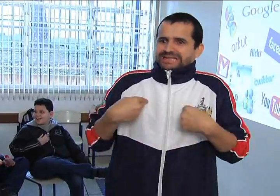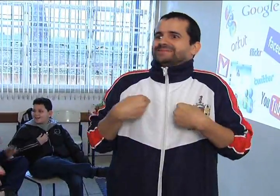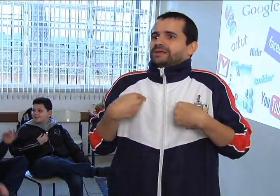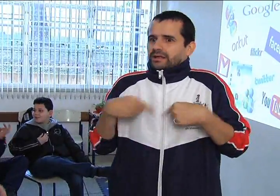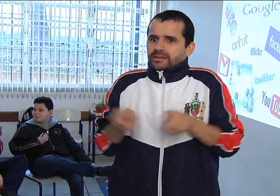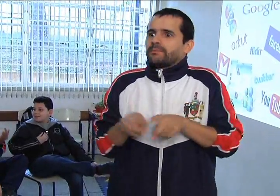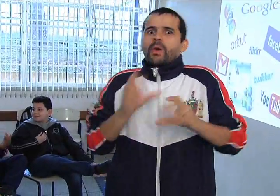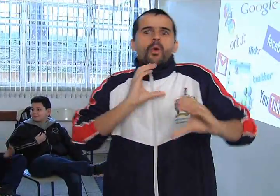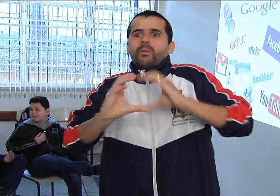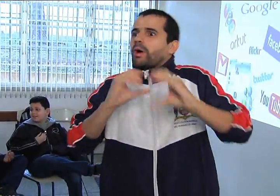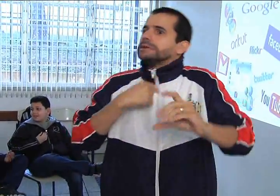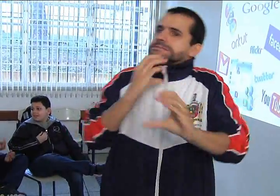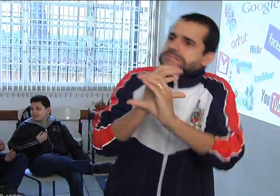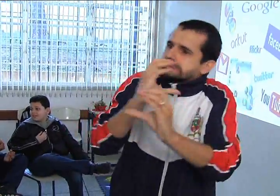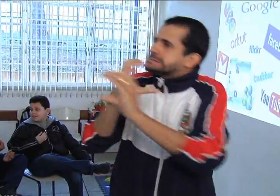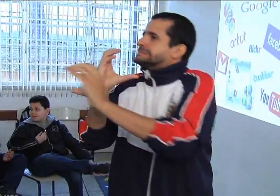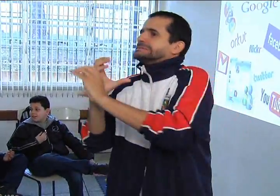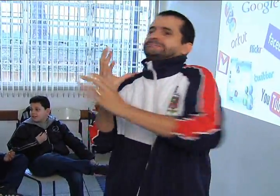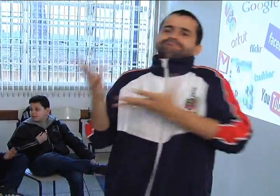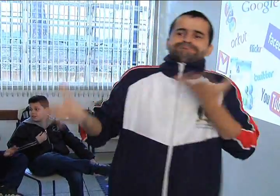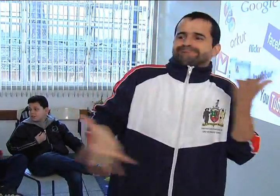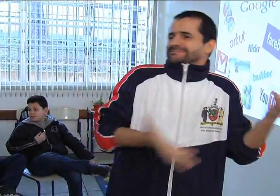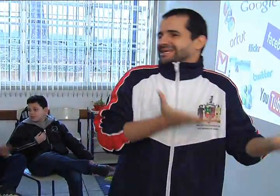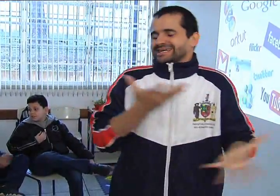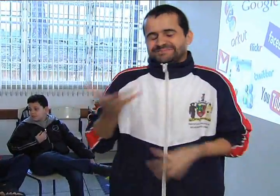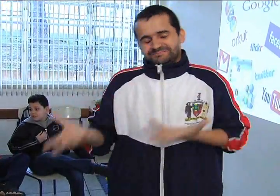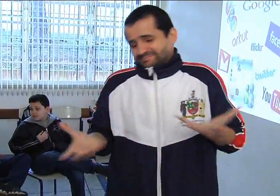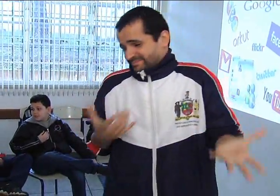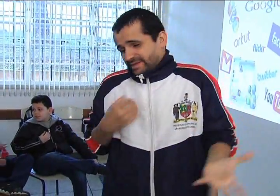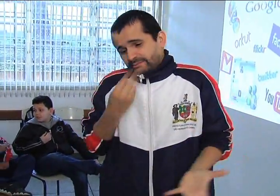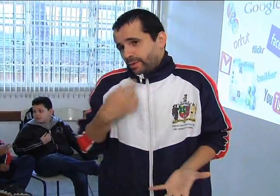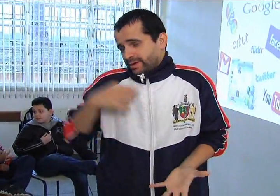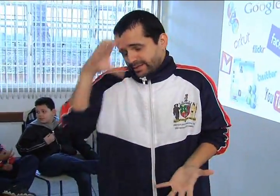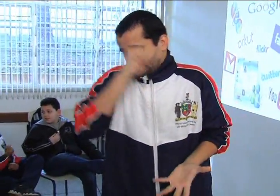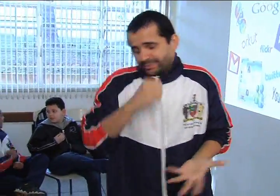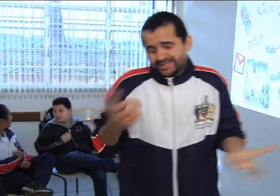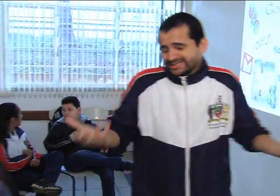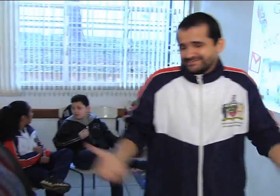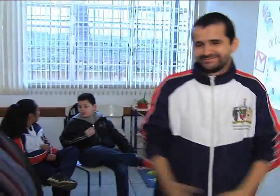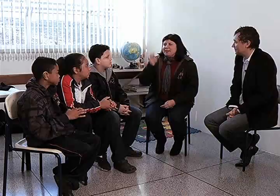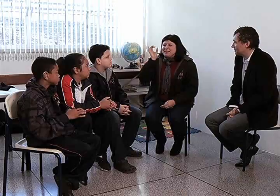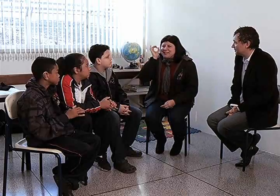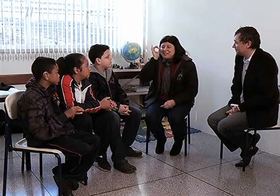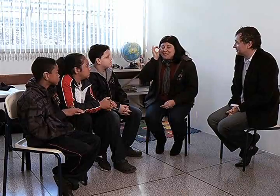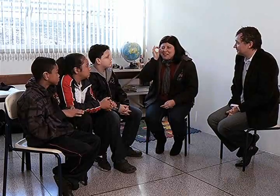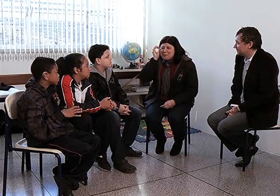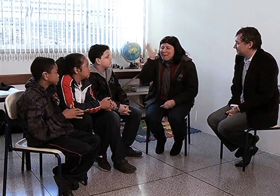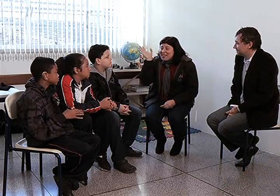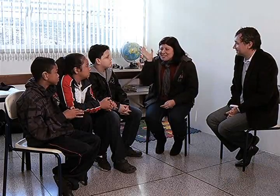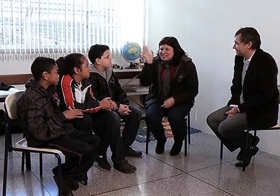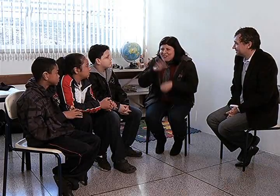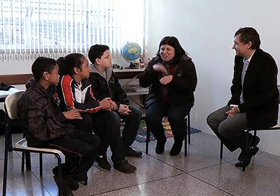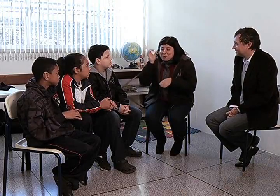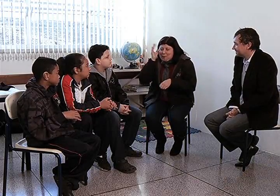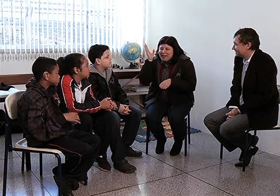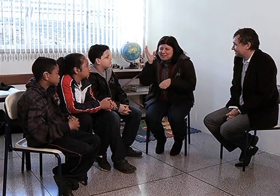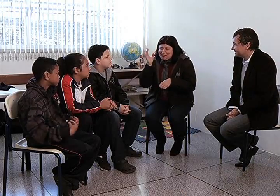a comunicação não acontece. Então, isso ele está aprendendo, né, a trabalhar. O que é mais fácil? Mais